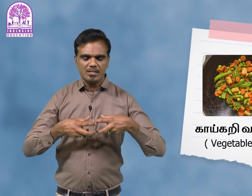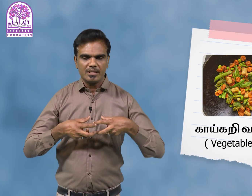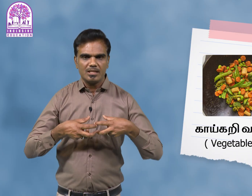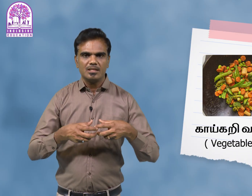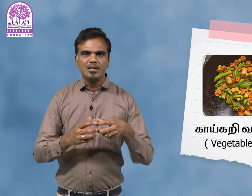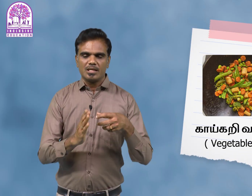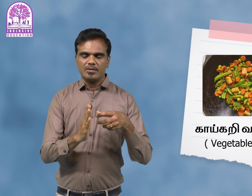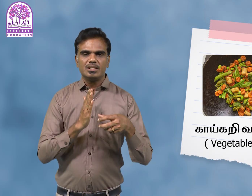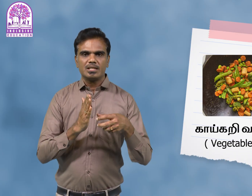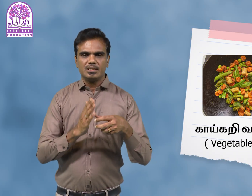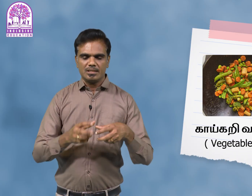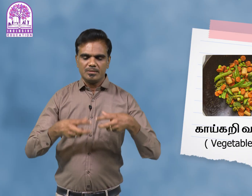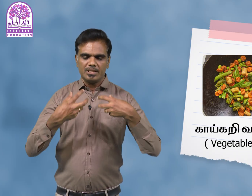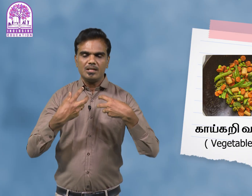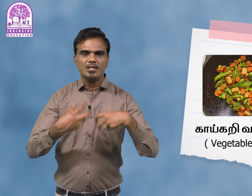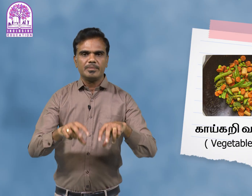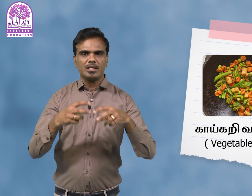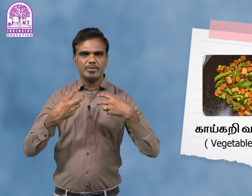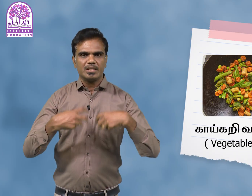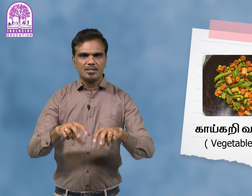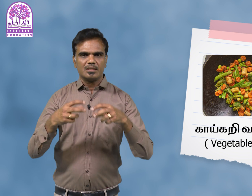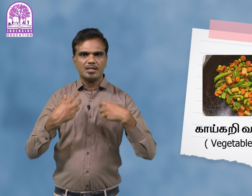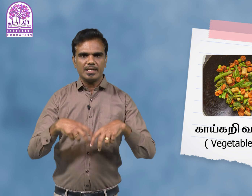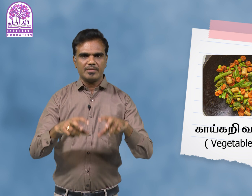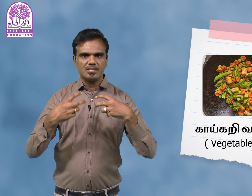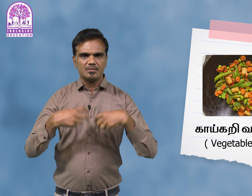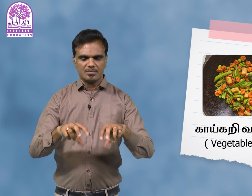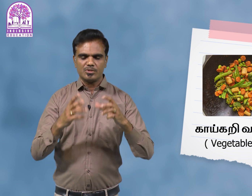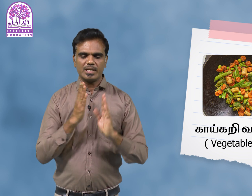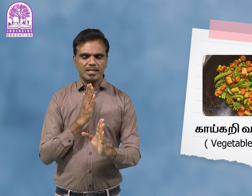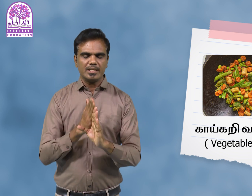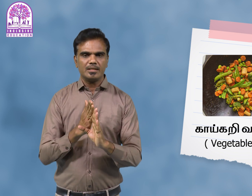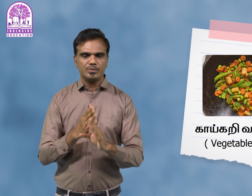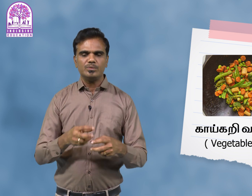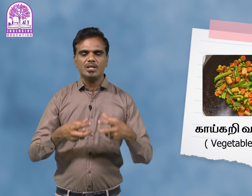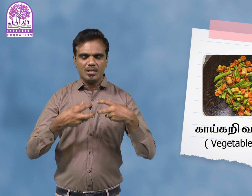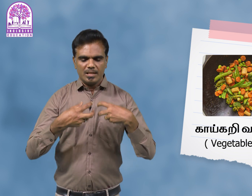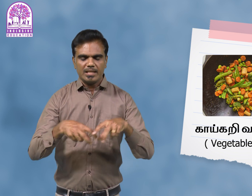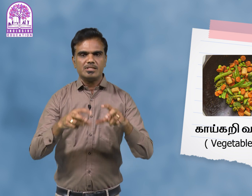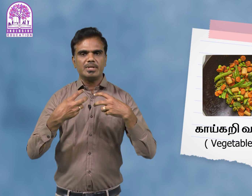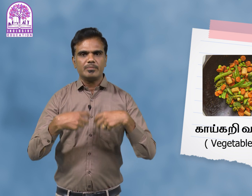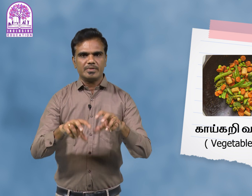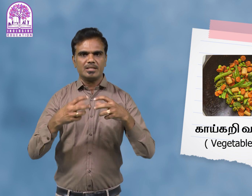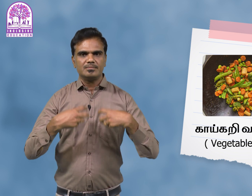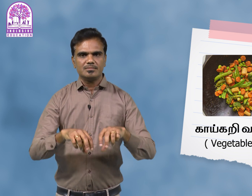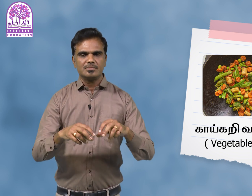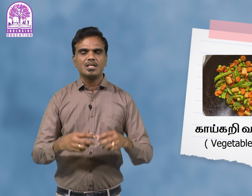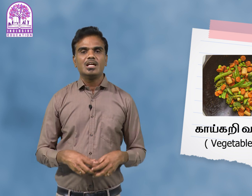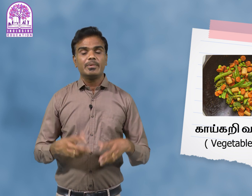செய்வீங்க, இங்கே வந்து அந்த கத்தி இருக்குது அப்படின்னா அதை அப்படி கட் பண்ணுவாங்க கட்டரை வச்சு. ஸோ கட்டர் இடையில இருக்கும், நீங்கள் அதை வச்சு இப்படி கட் பண்ணுவாங்க. நம்ம ரெண்டு